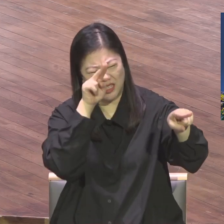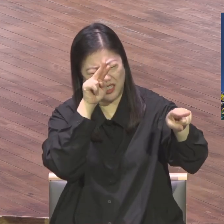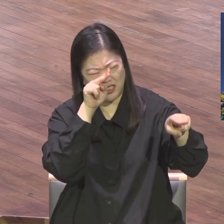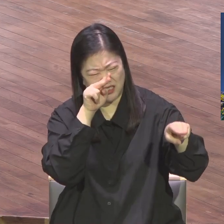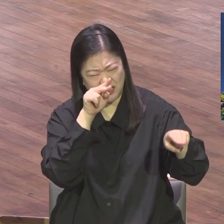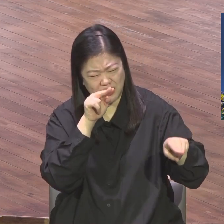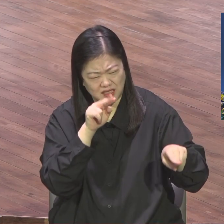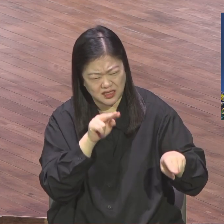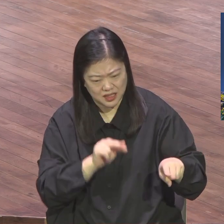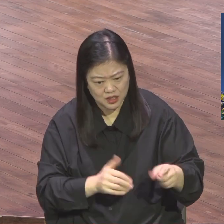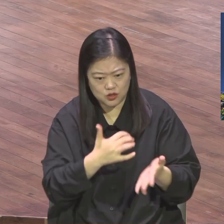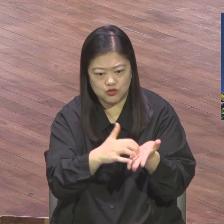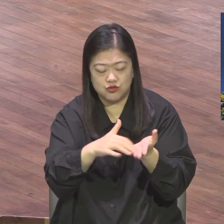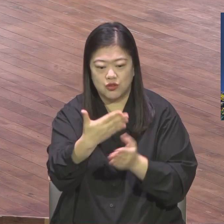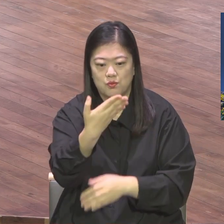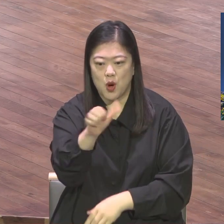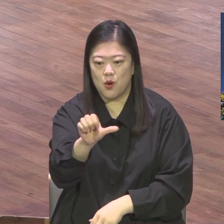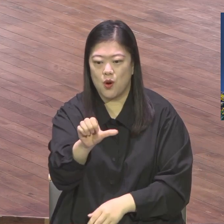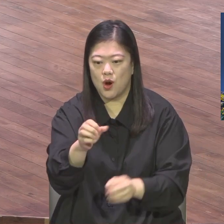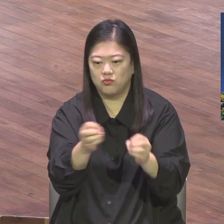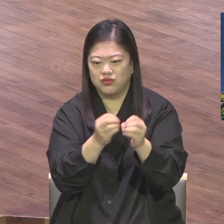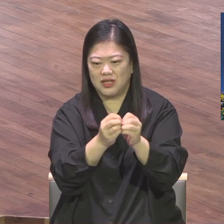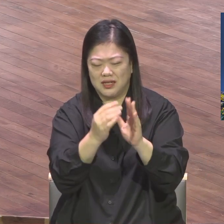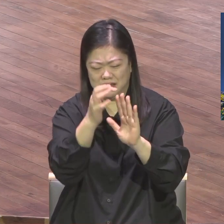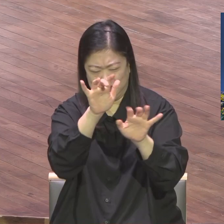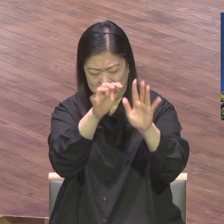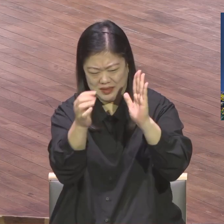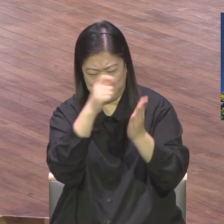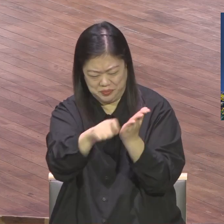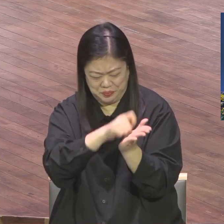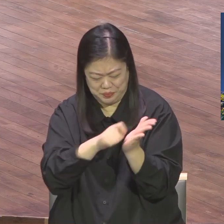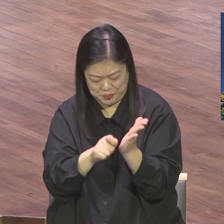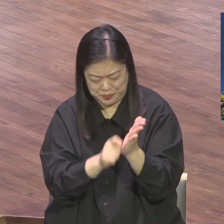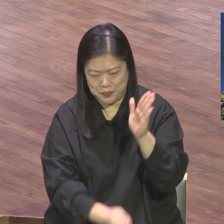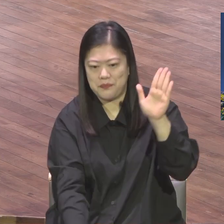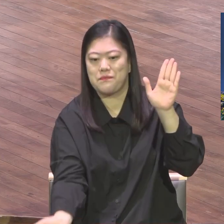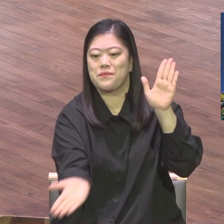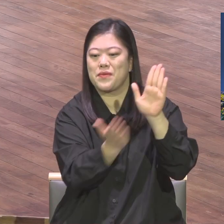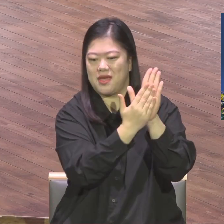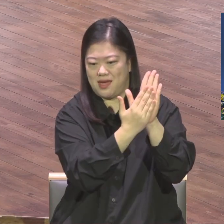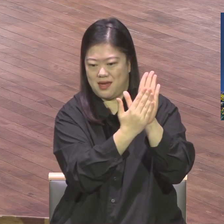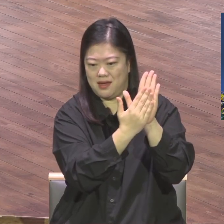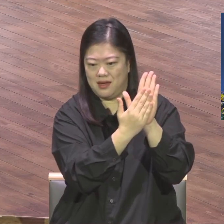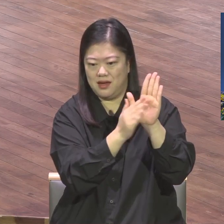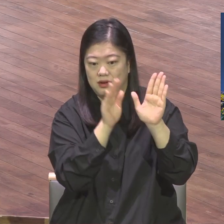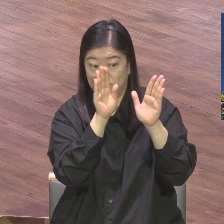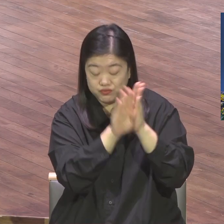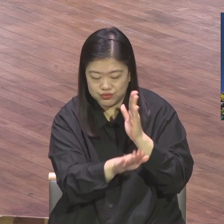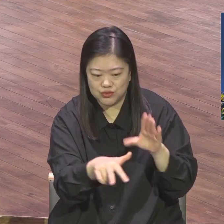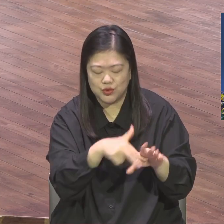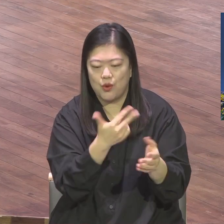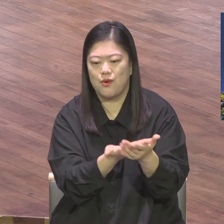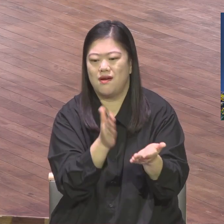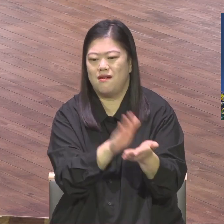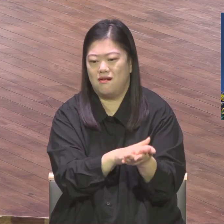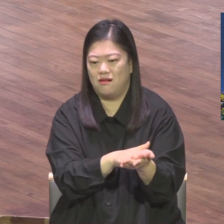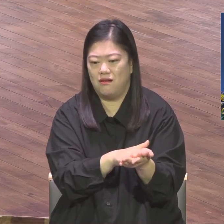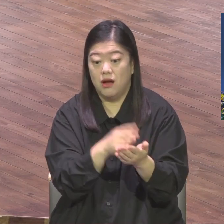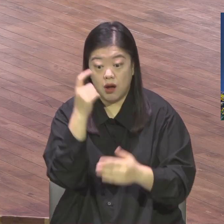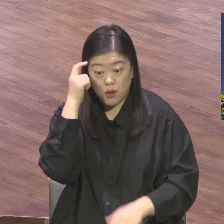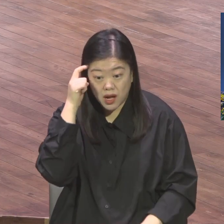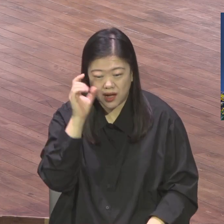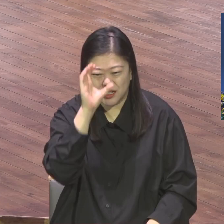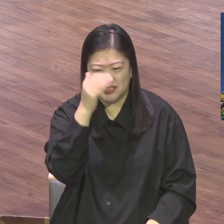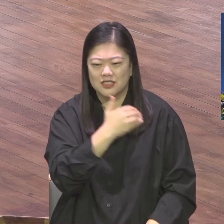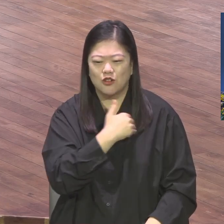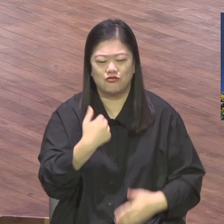것으로 이제 기념하는 그 주일이지요. 이 사건은 당시에 부패하고 타락한